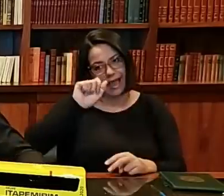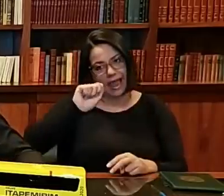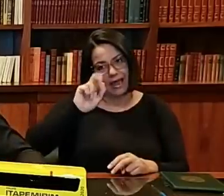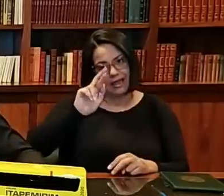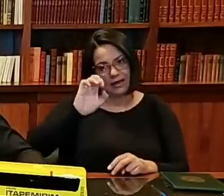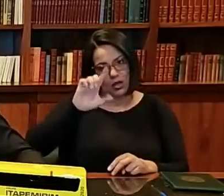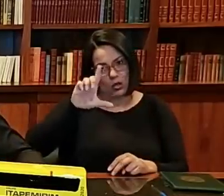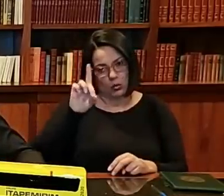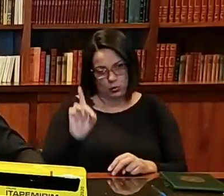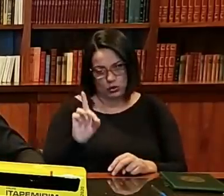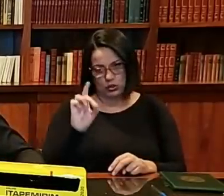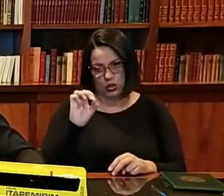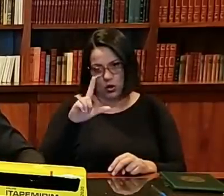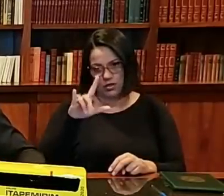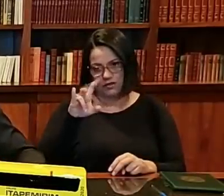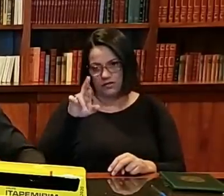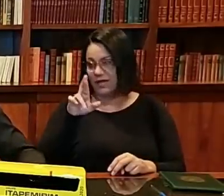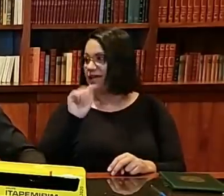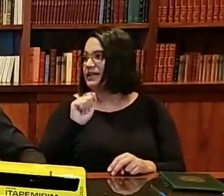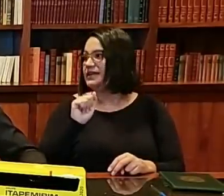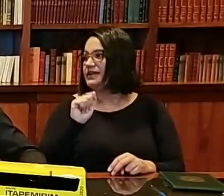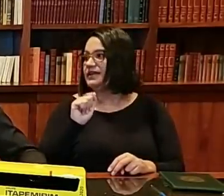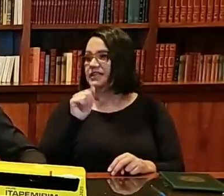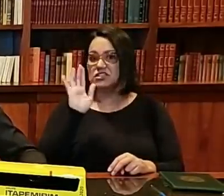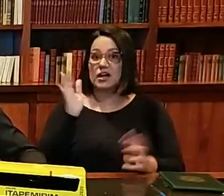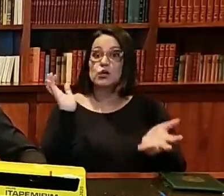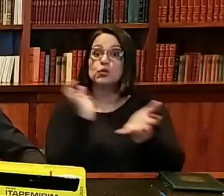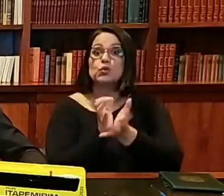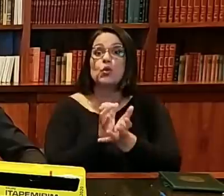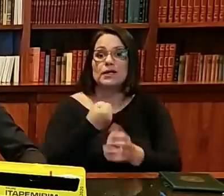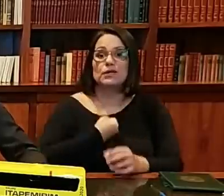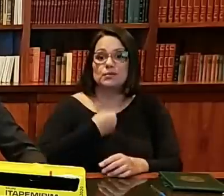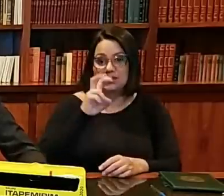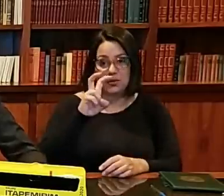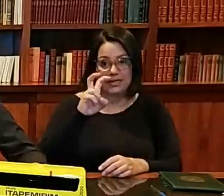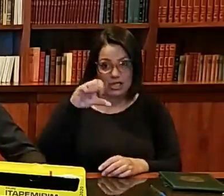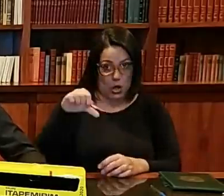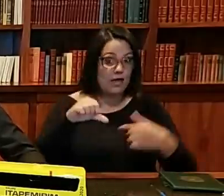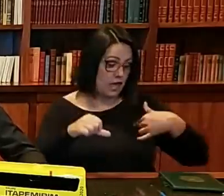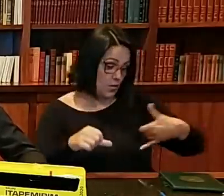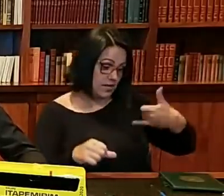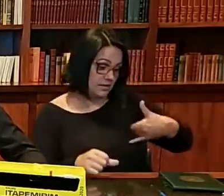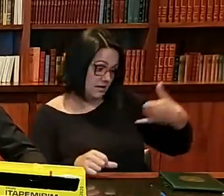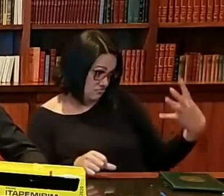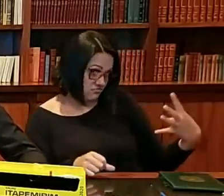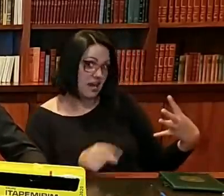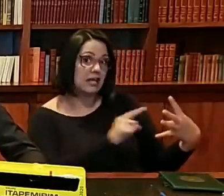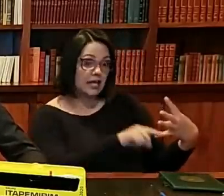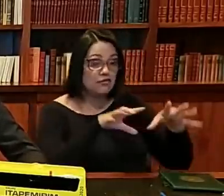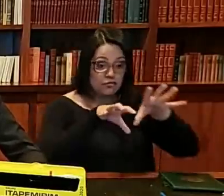foi cadete... Turma 59 na mão. A turma 59. Eu tinha 4 anos de idade, né? Se formou na Academia Militar das Agulhas